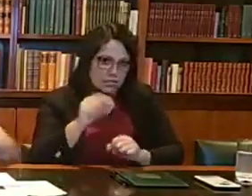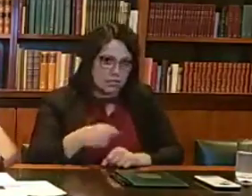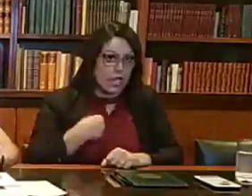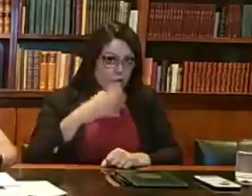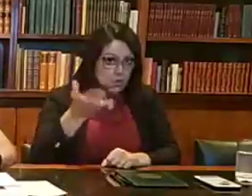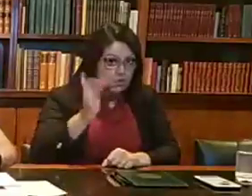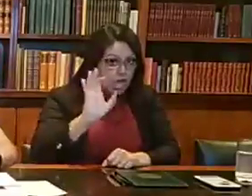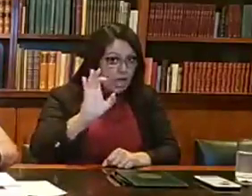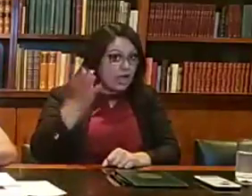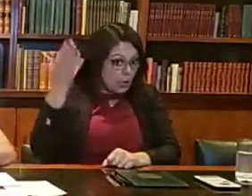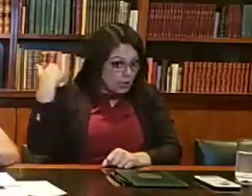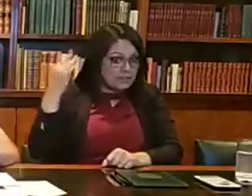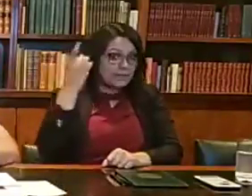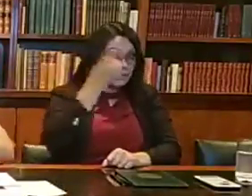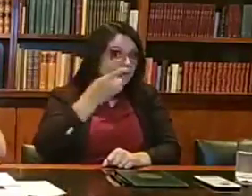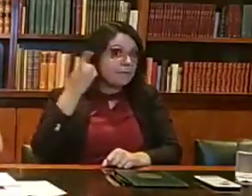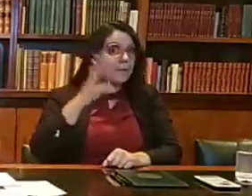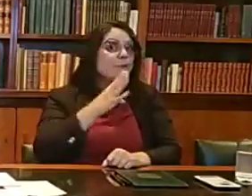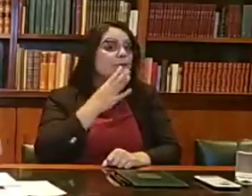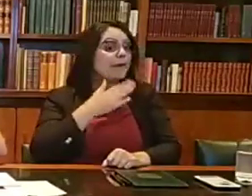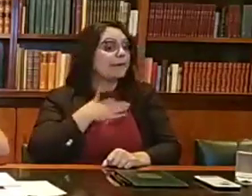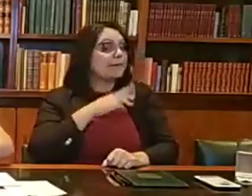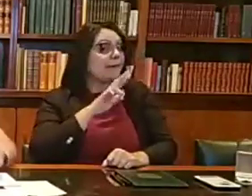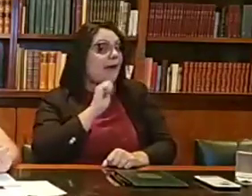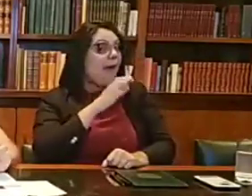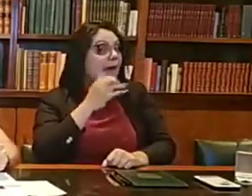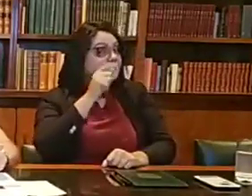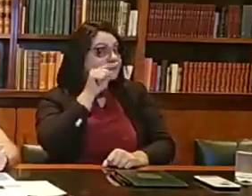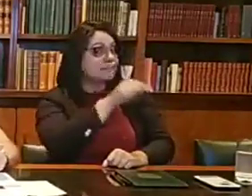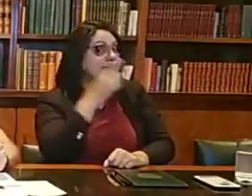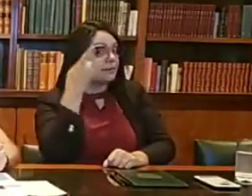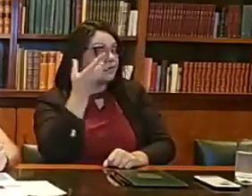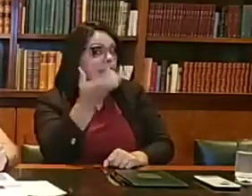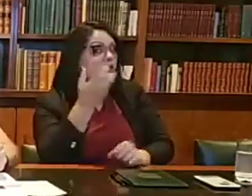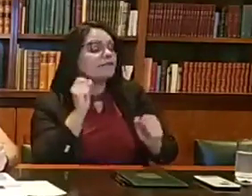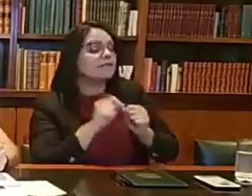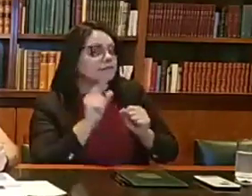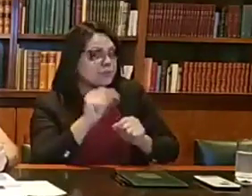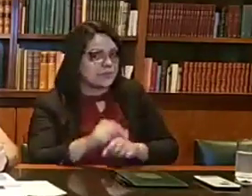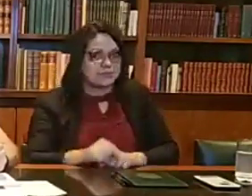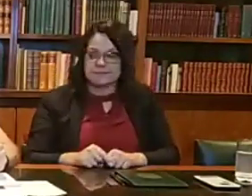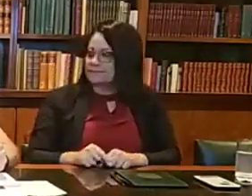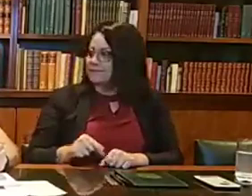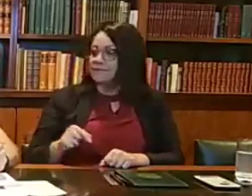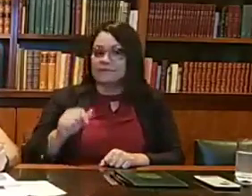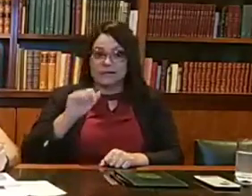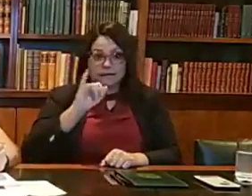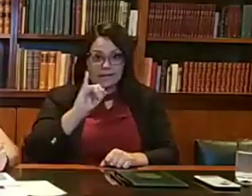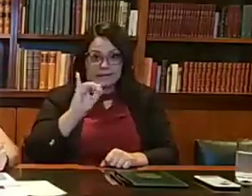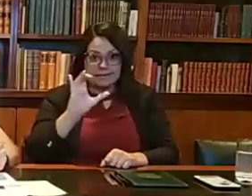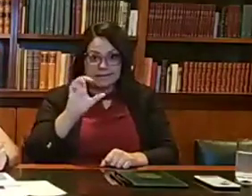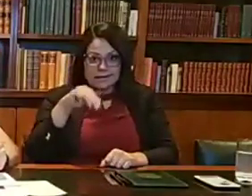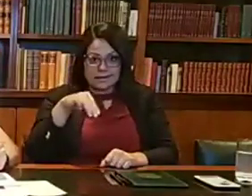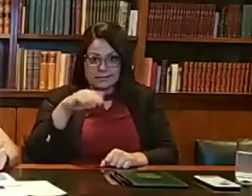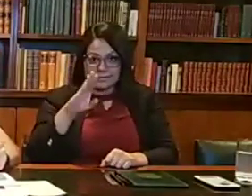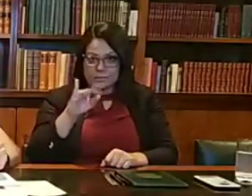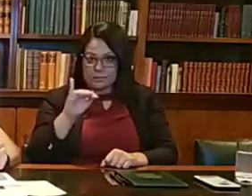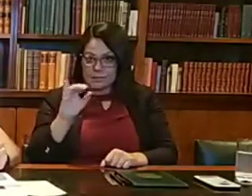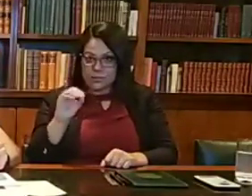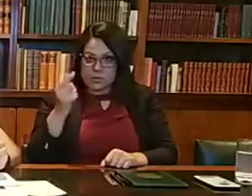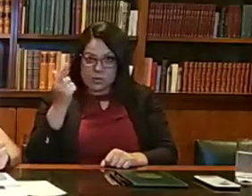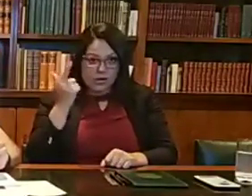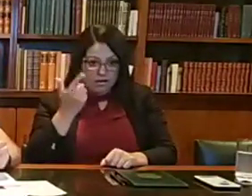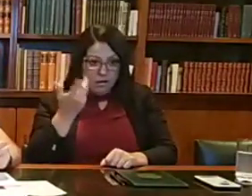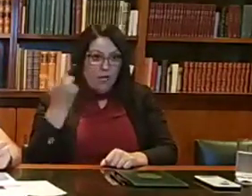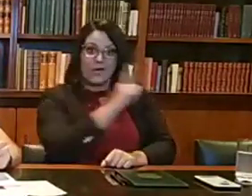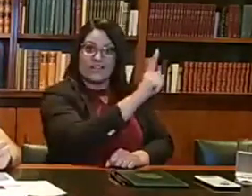fui deputado por 28 anos, conheço a minha raça. O que alguns poucos deputados querem fazer? Pessoal, depois que o ICMBio agora, né, foi uma grande conquista para a pesca